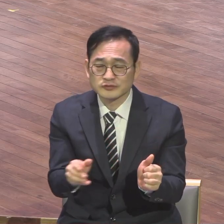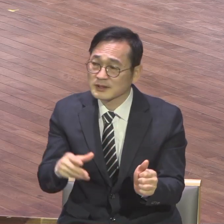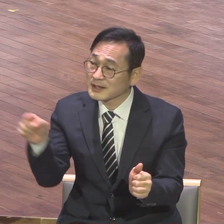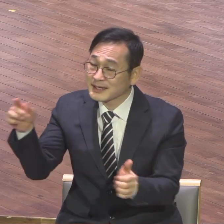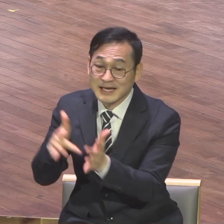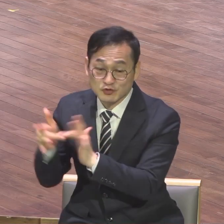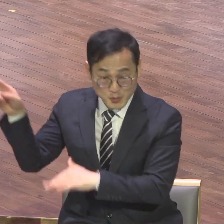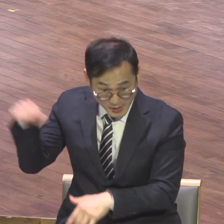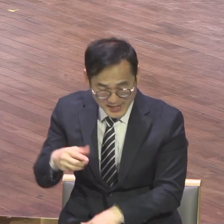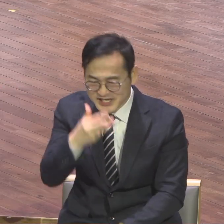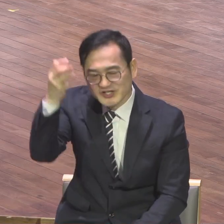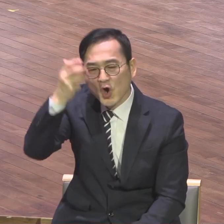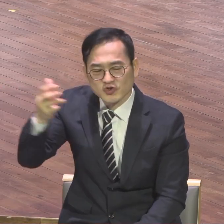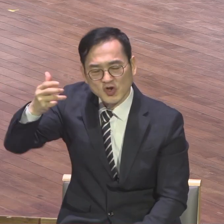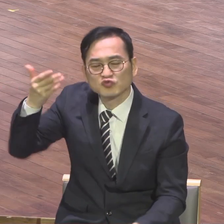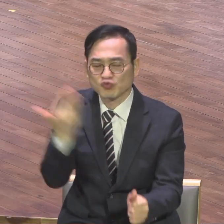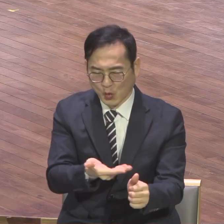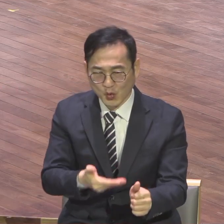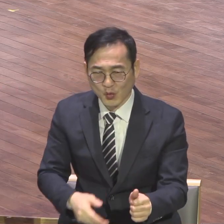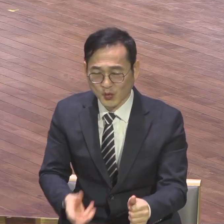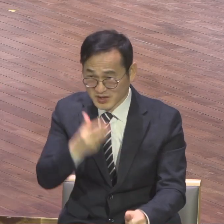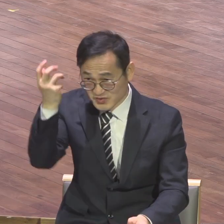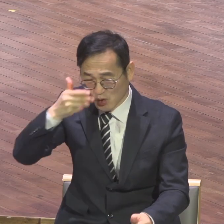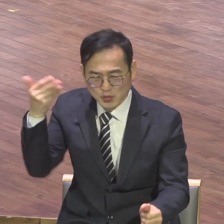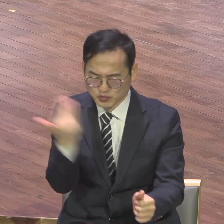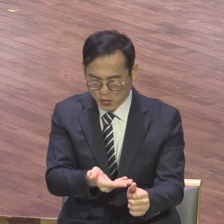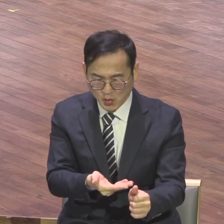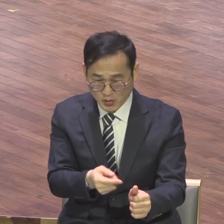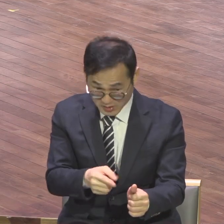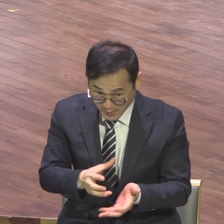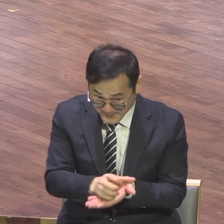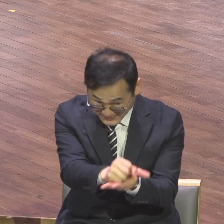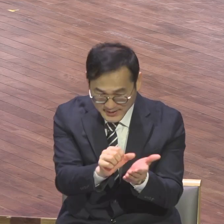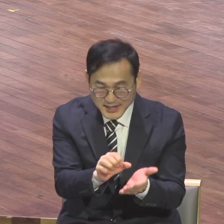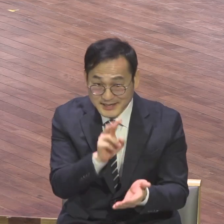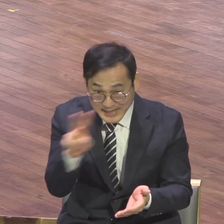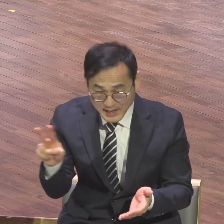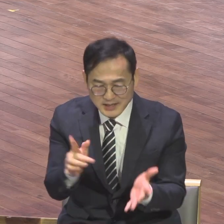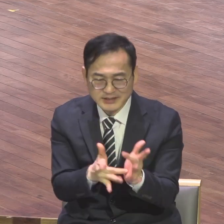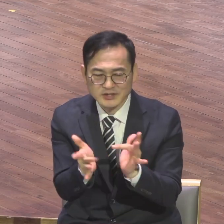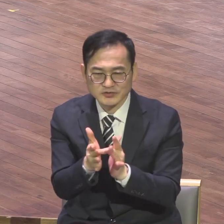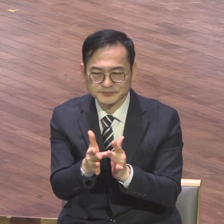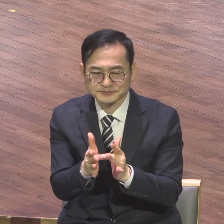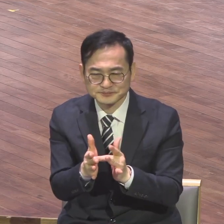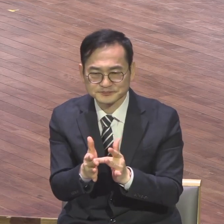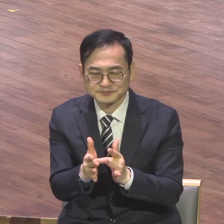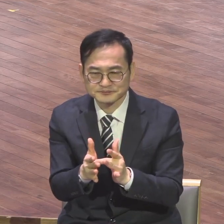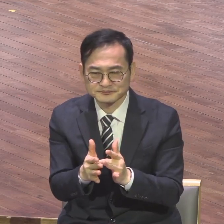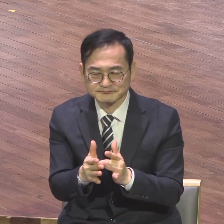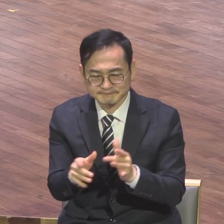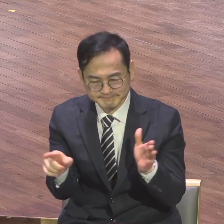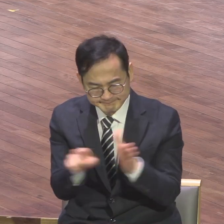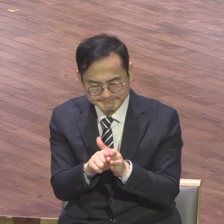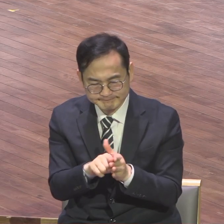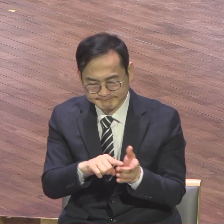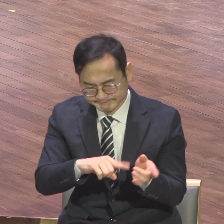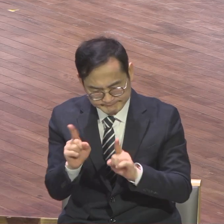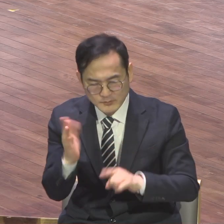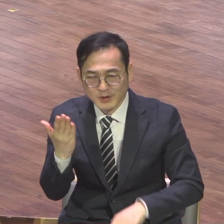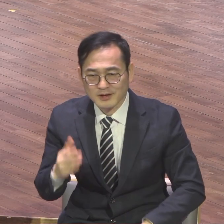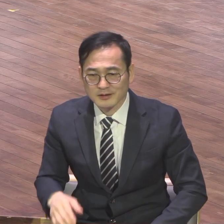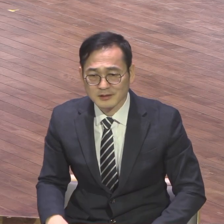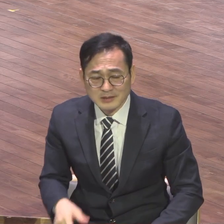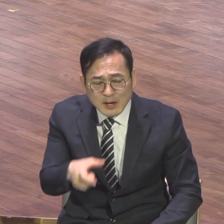것이다. 성령 세례 그것을 받아야 한다라고 강조했습니다. 자신은 지금까지 물로 회개의